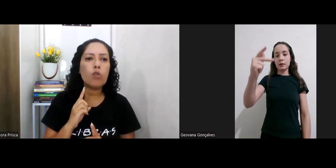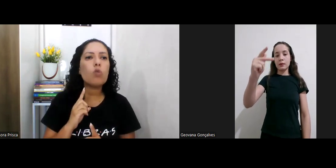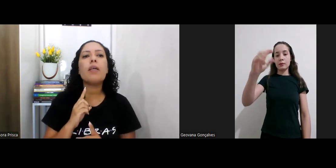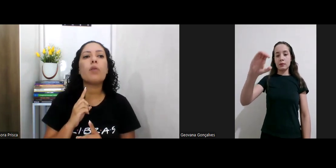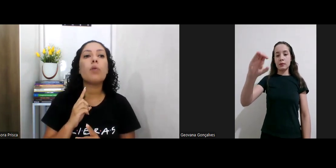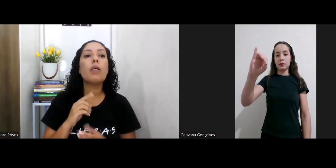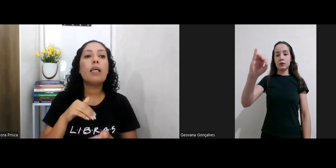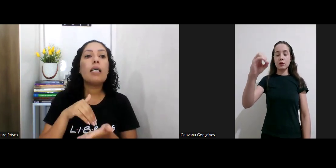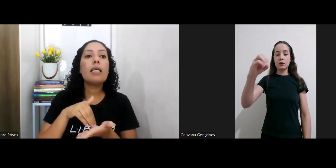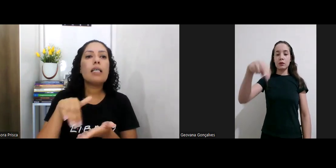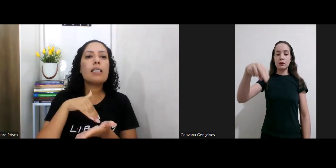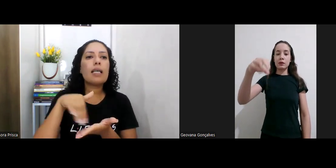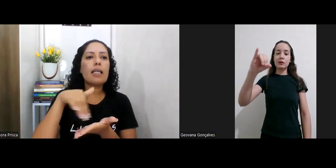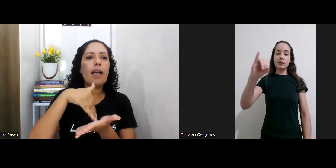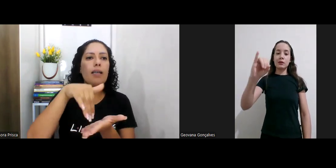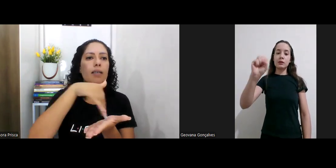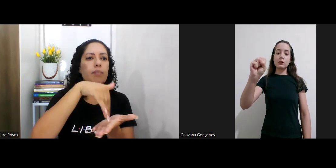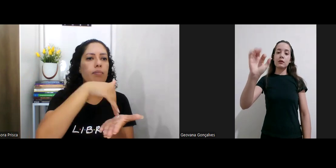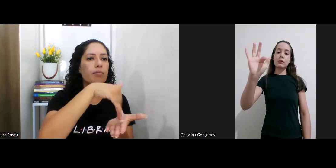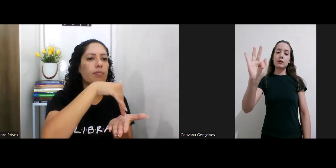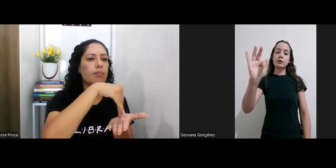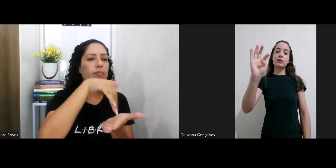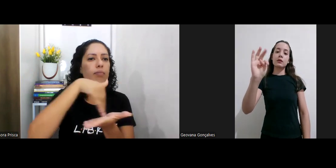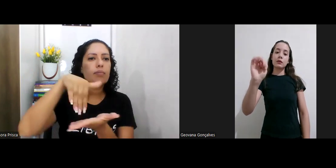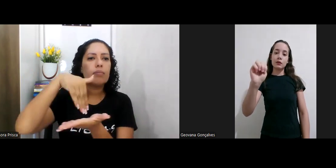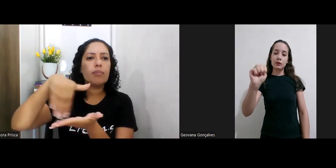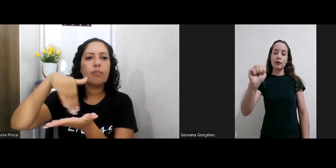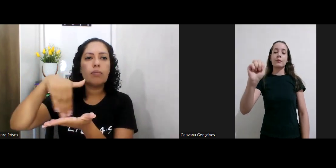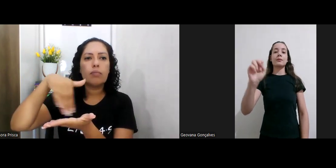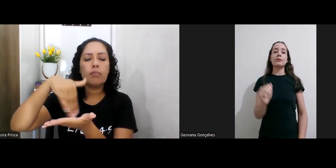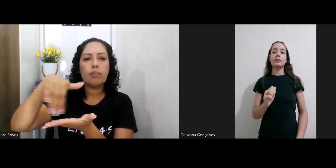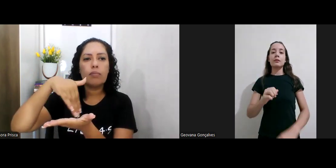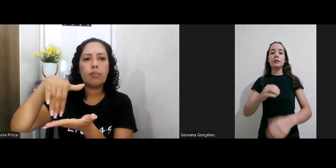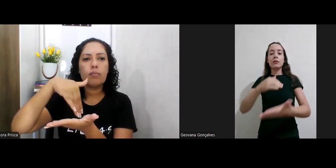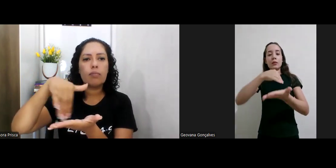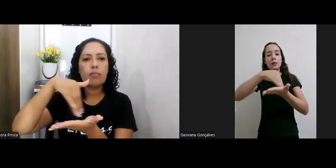sou eu que pego o documento. Secretária.